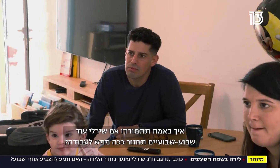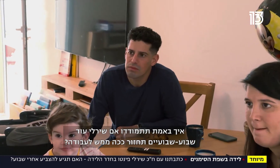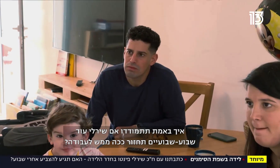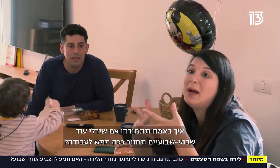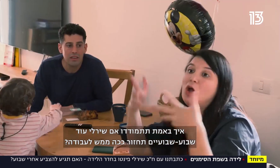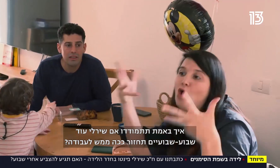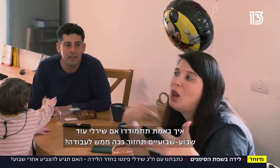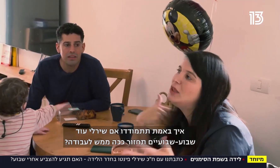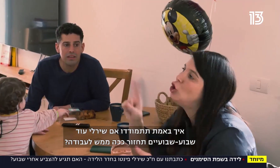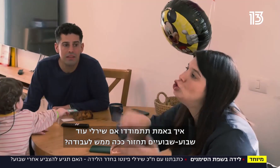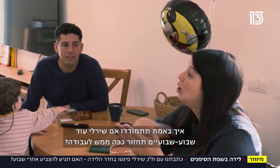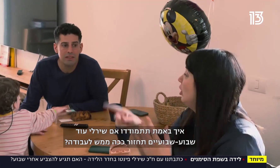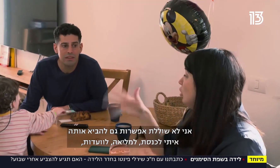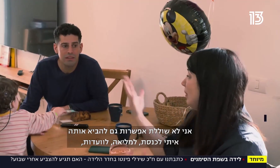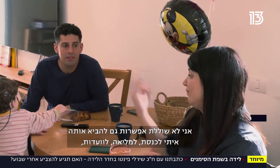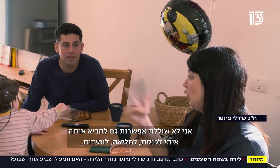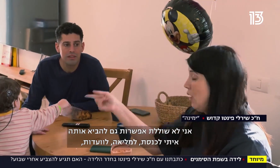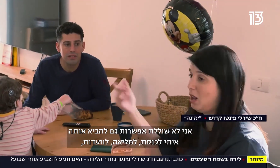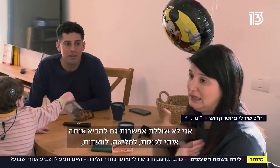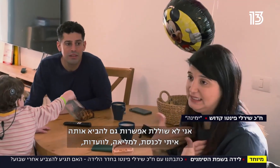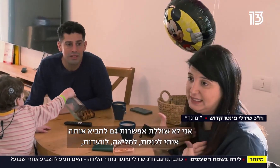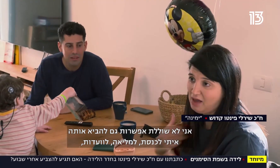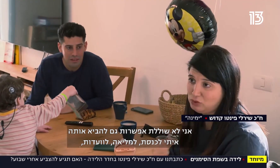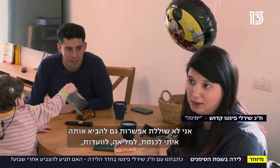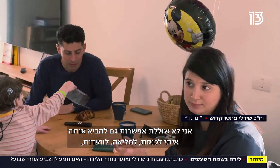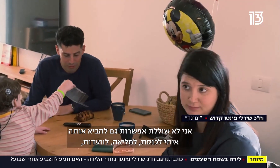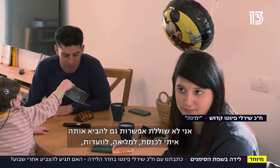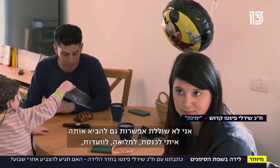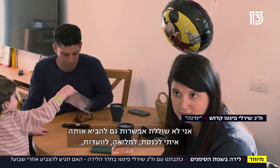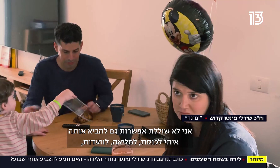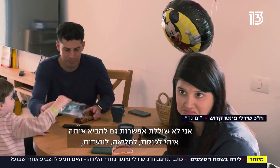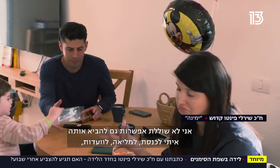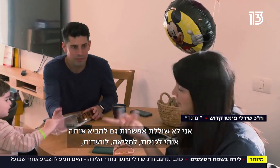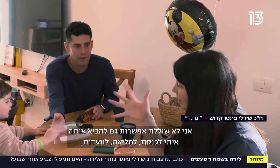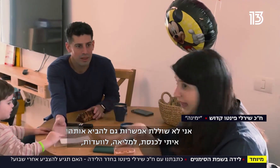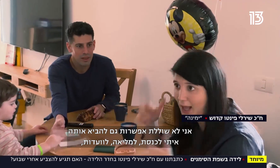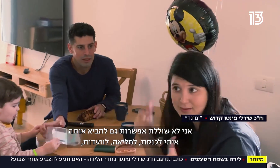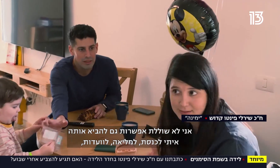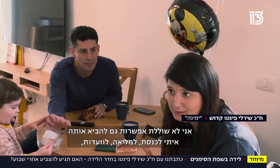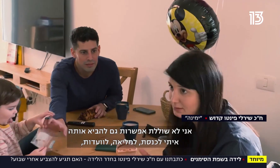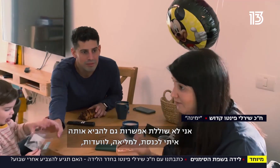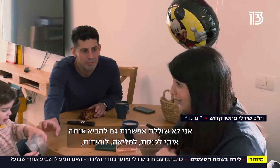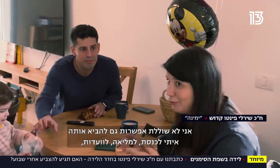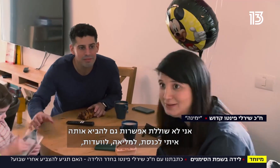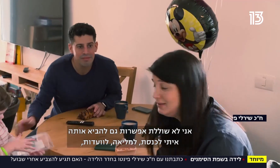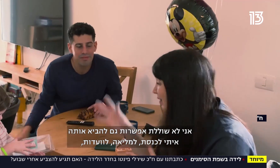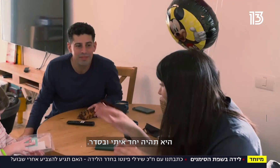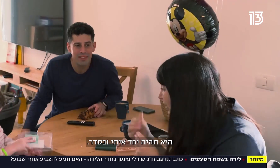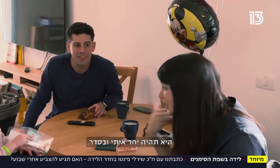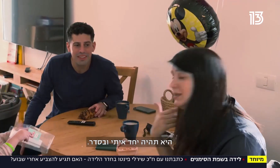ככה ממש לעבודה? אני לא שואלת אפשרות גם להביא אותה איתי לכנסת. למליאה, לוועדות, היא תהיה יחד